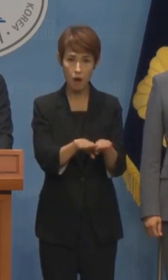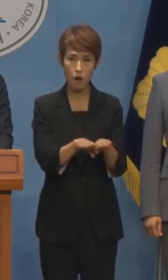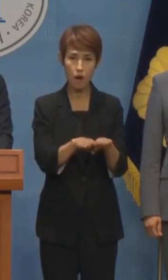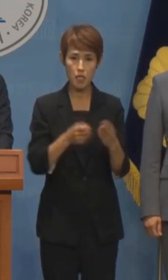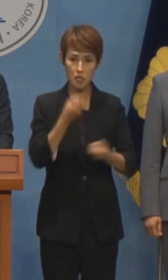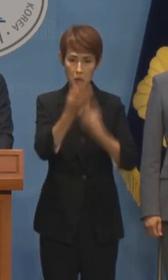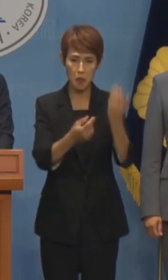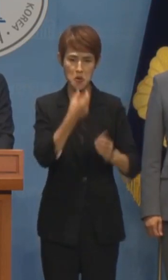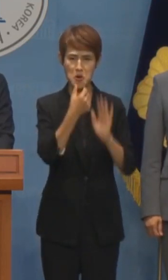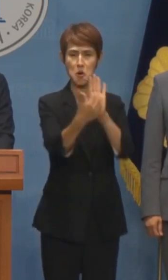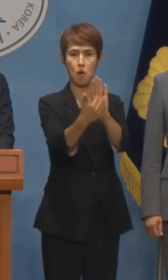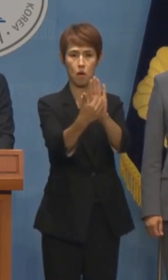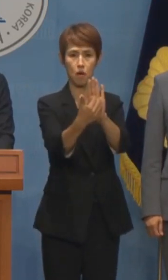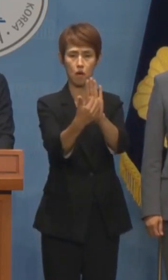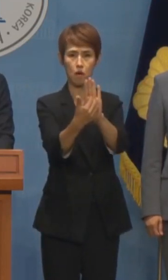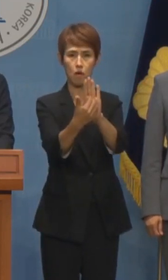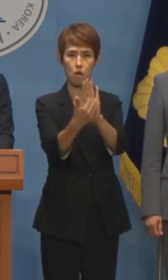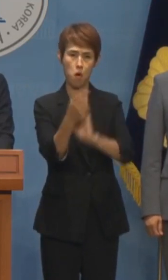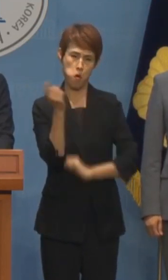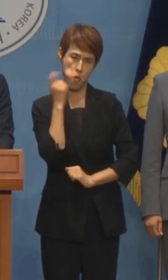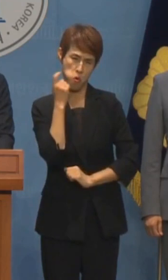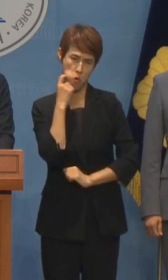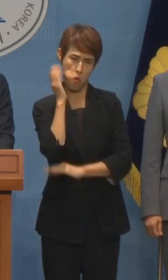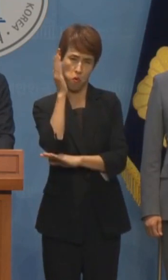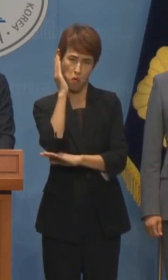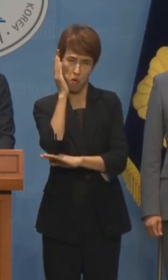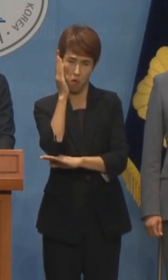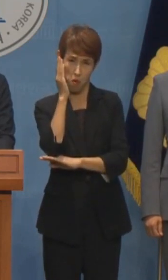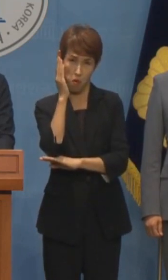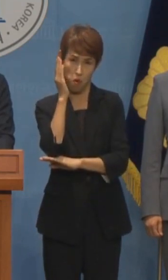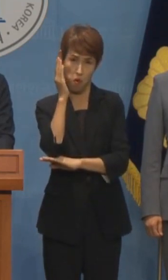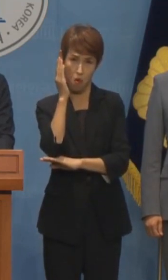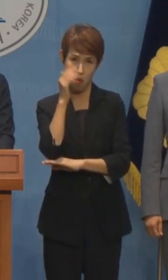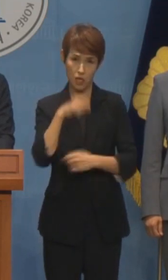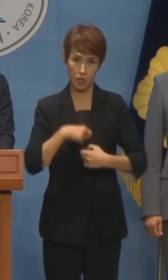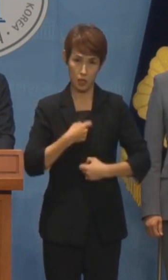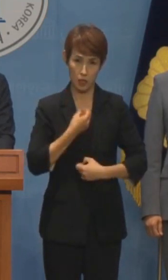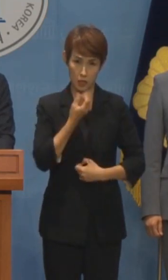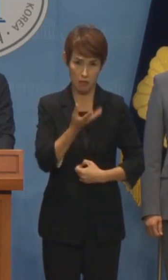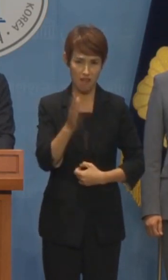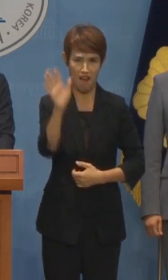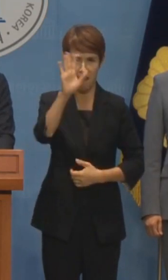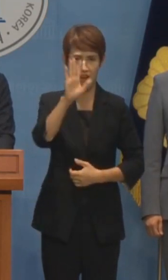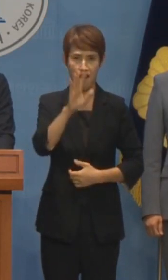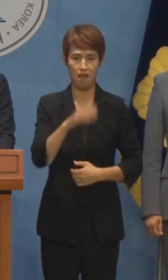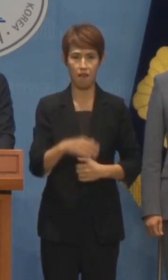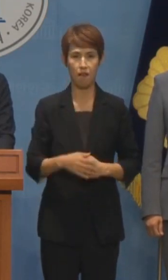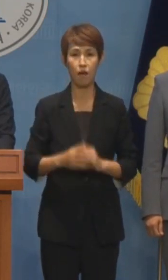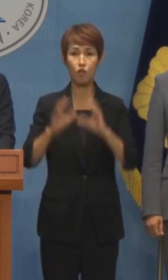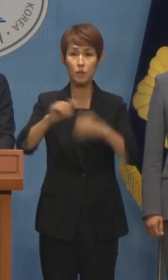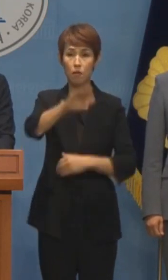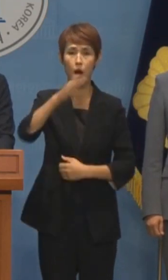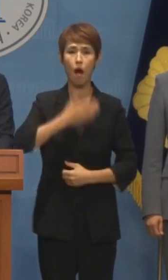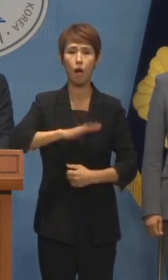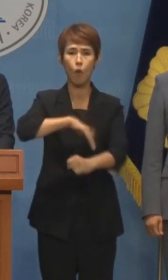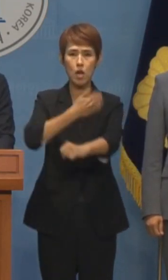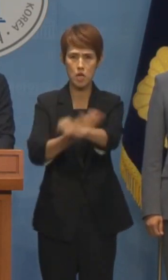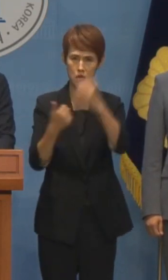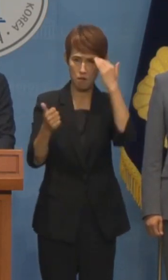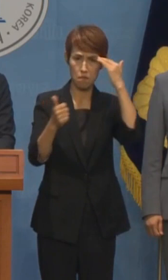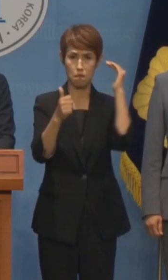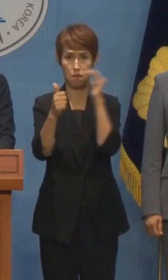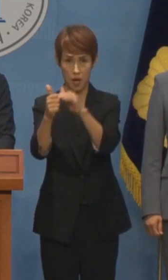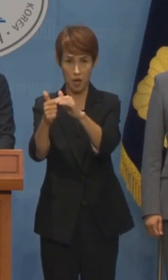거부하고 적극적인 위증으로 국민 앞에 진실을 은폐하고 국민의 알 권리를 훼손하는